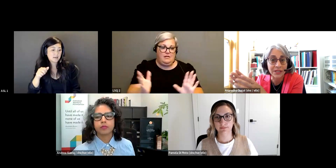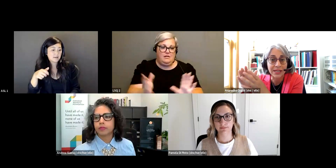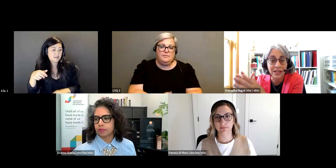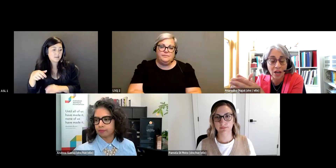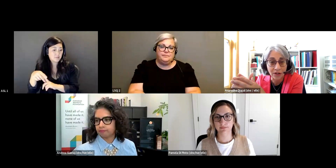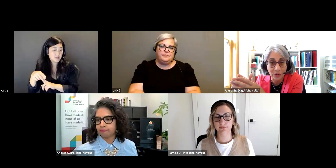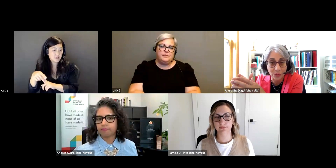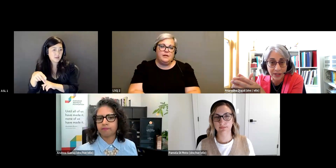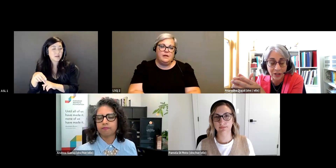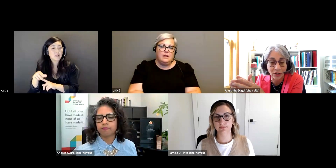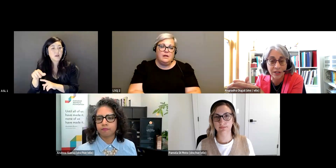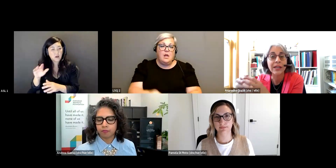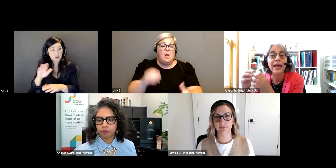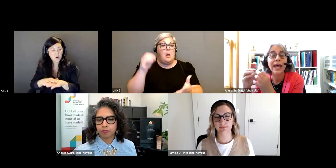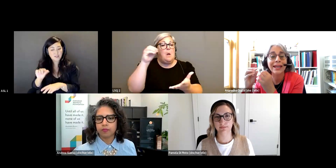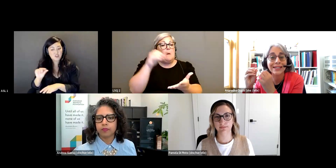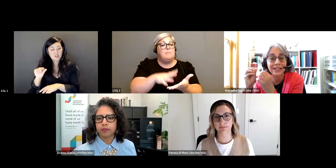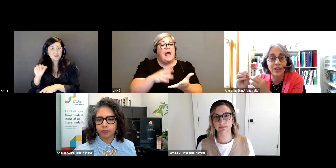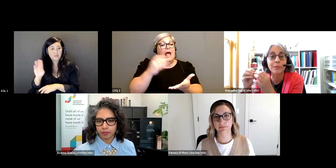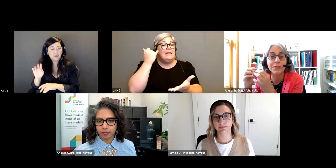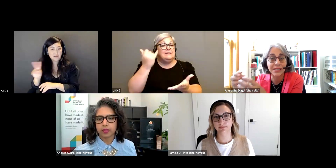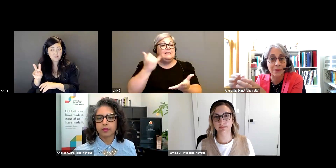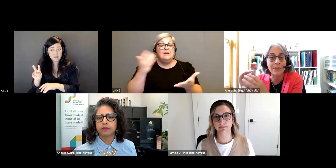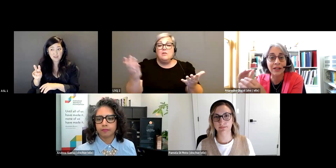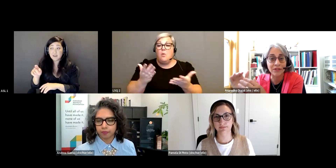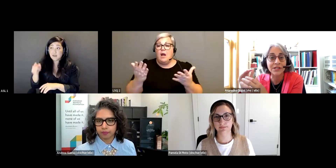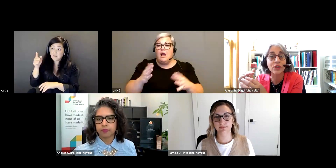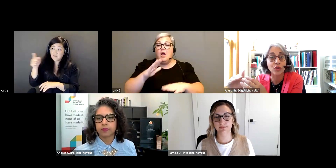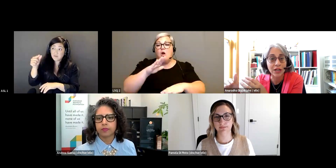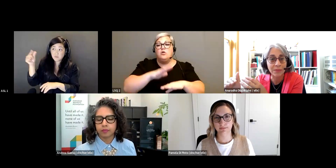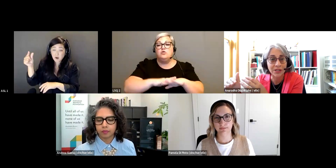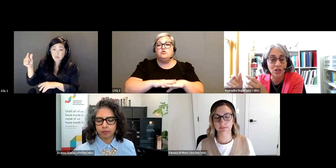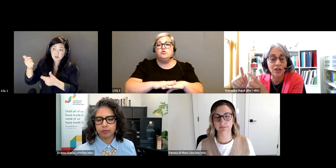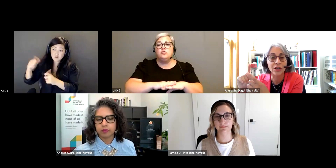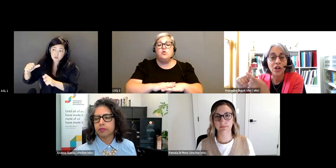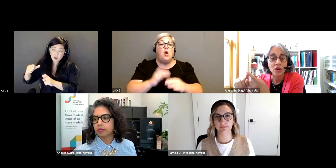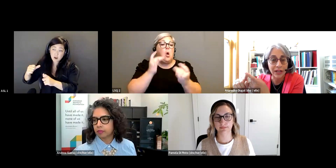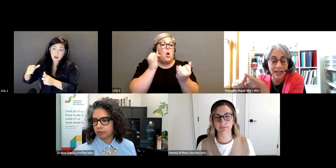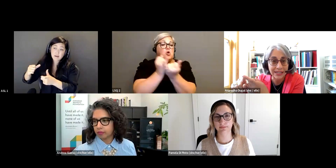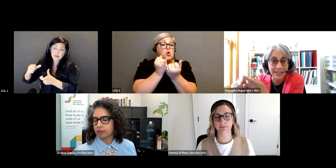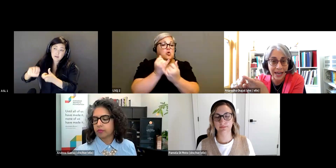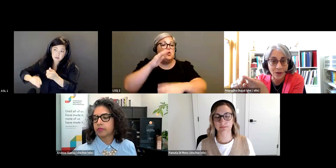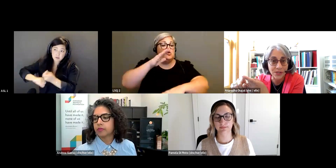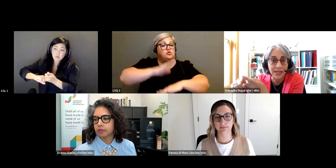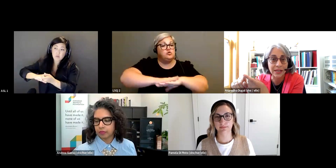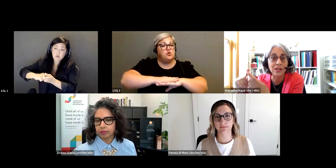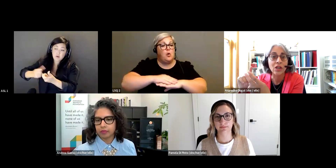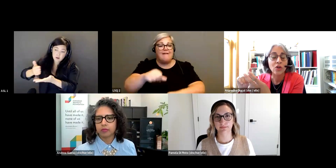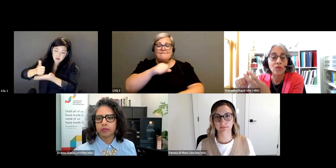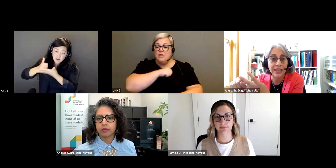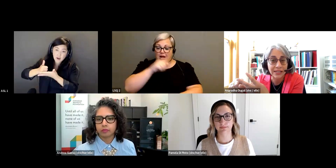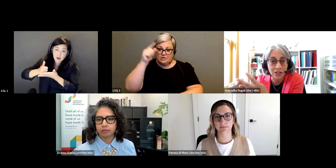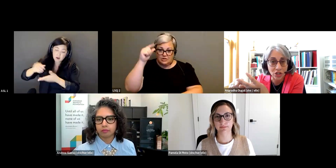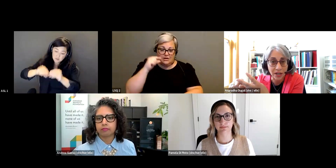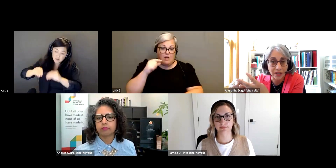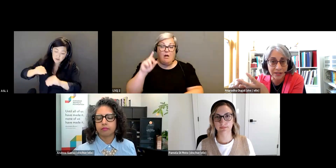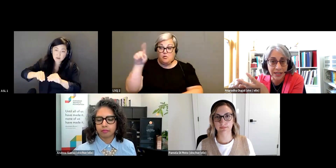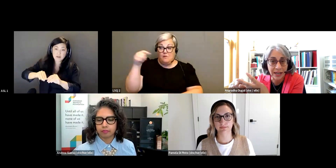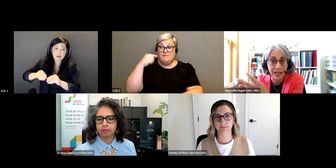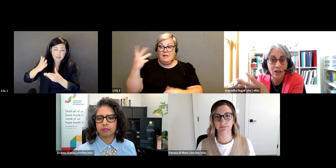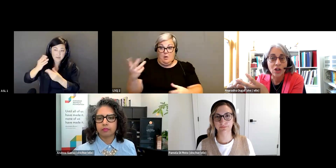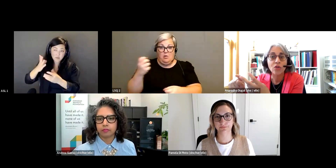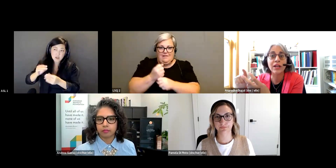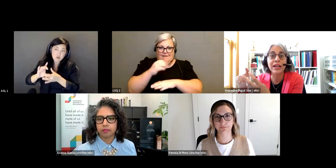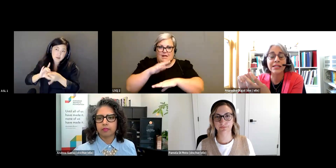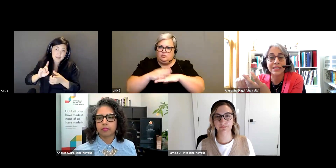Le plan que nous proposons est le plan de lutte contre la violence genrée. Le gouvernement y travaille actuellement.